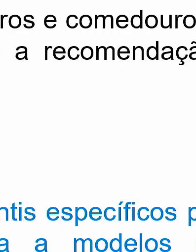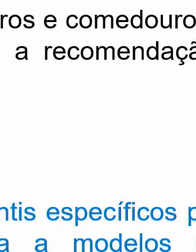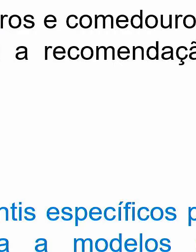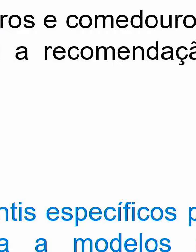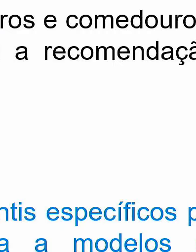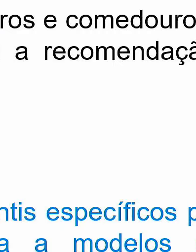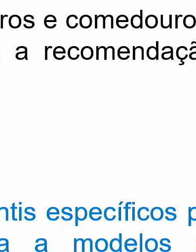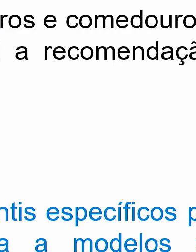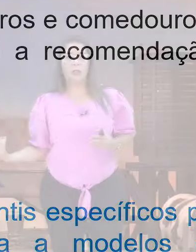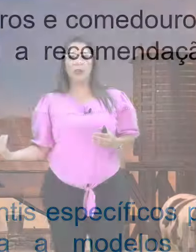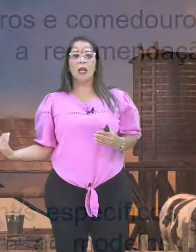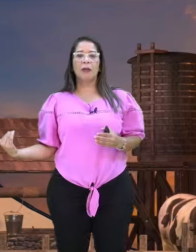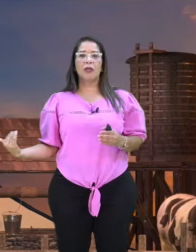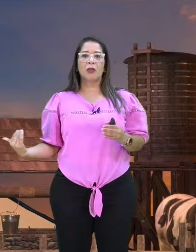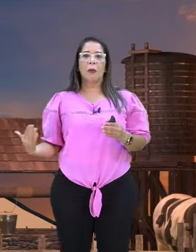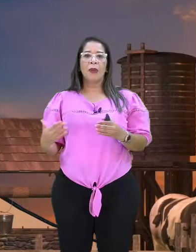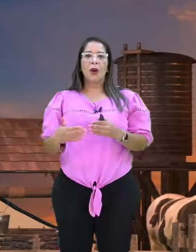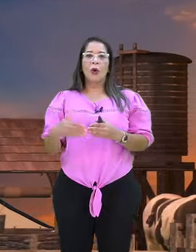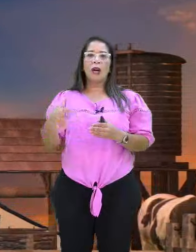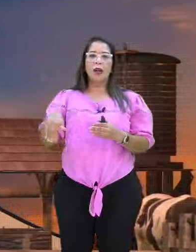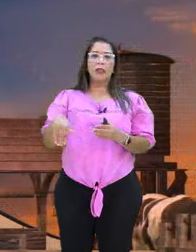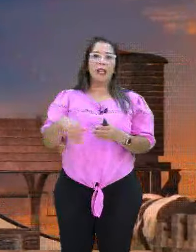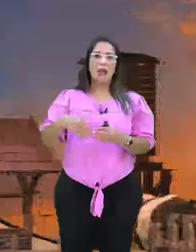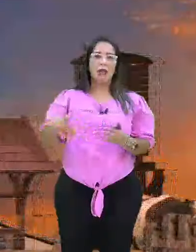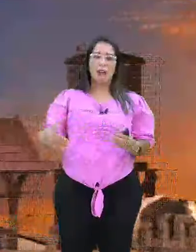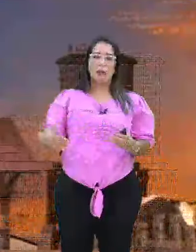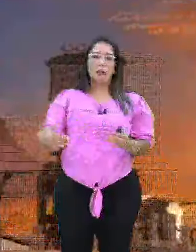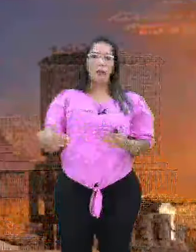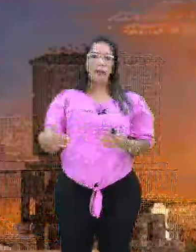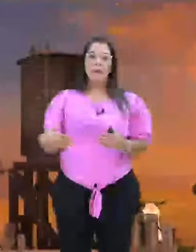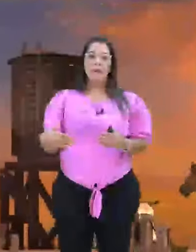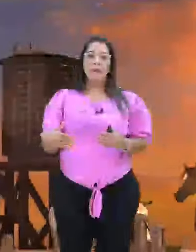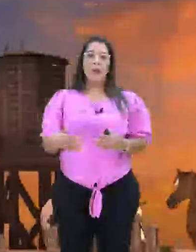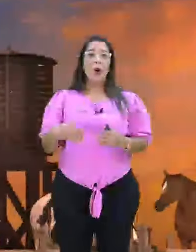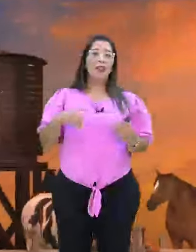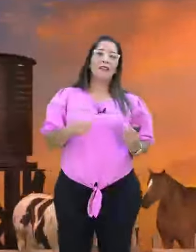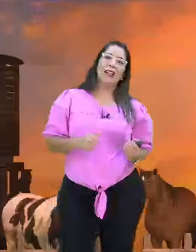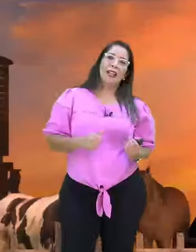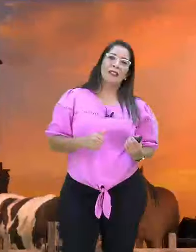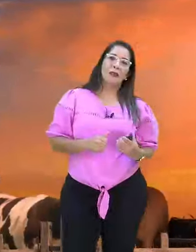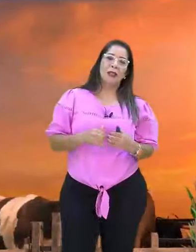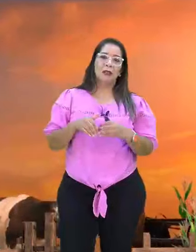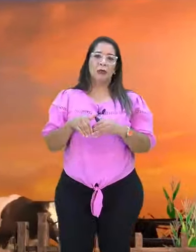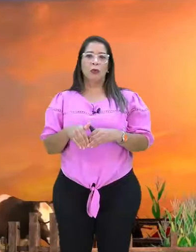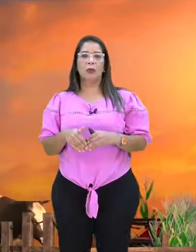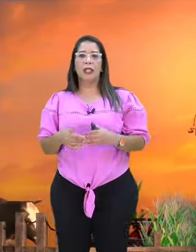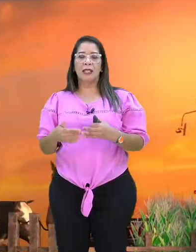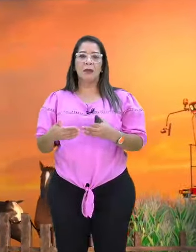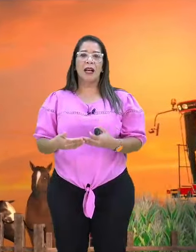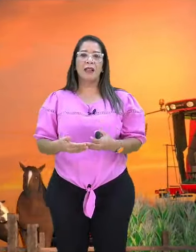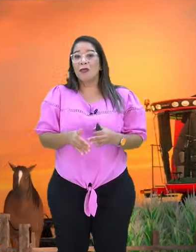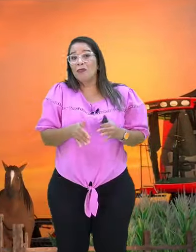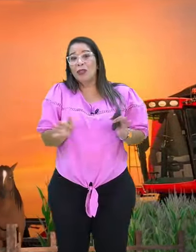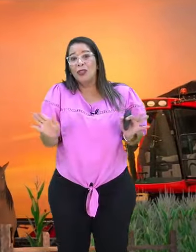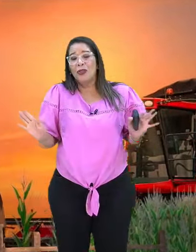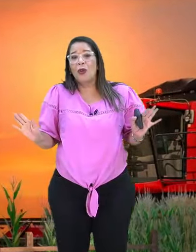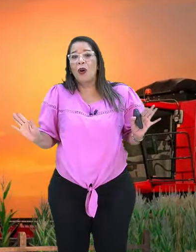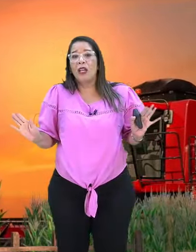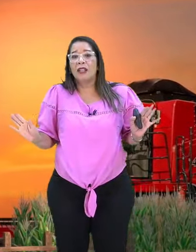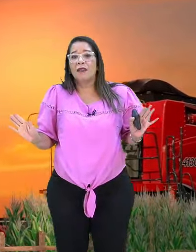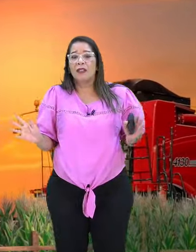água, ele não vai conseguir mais comer. Pode jogar para mim, diretor. Ou caiu dentro da água, ele não vai mais comer. ou ele defecar em cima da